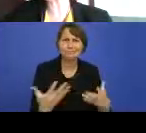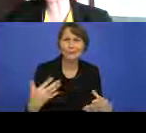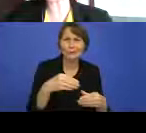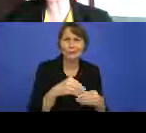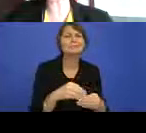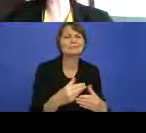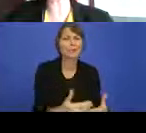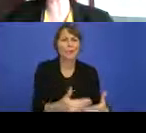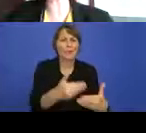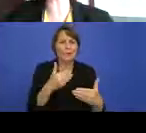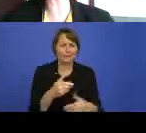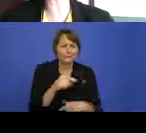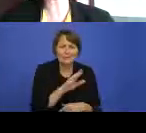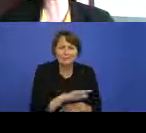PPE ».